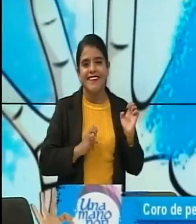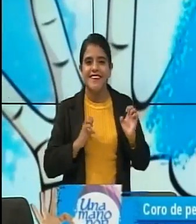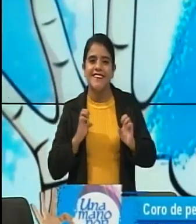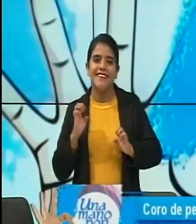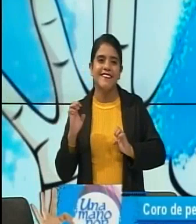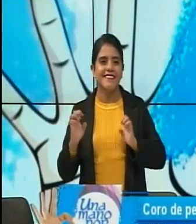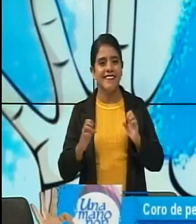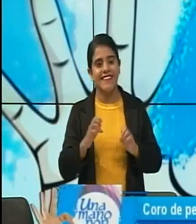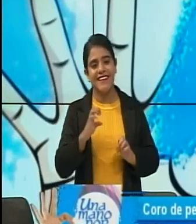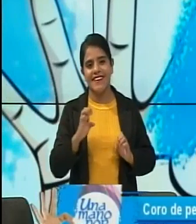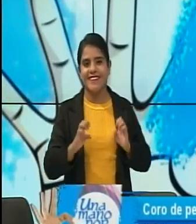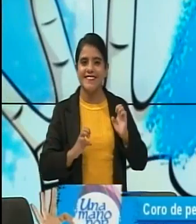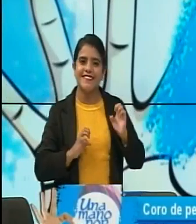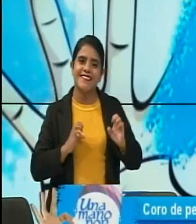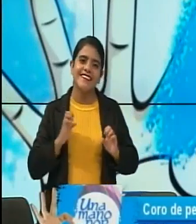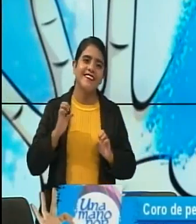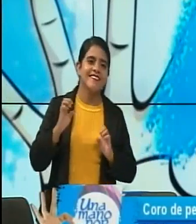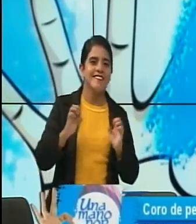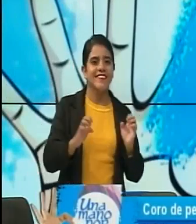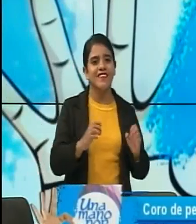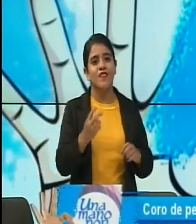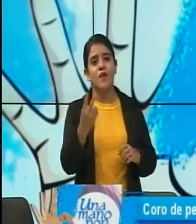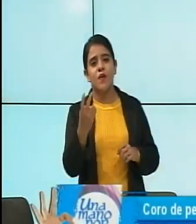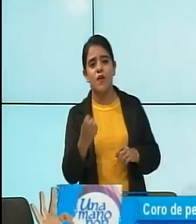volver a